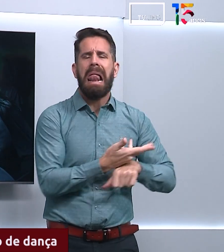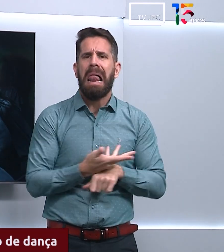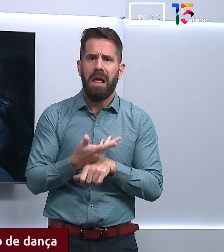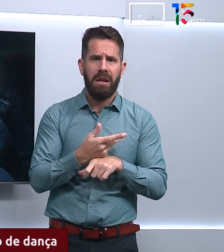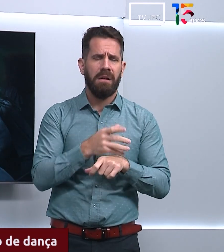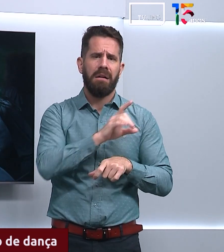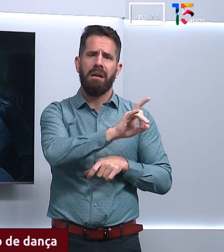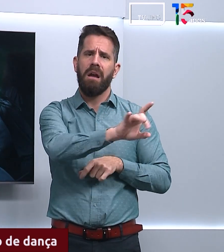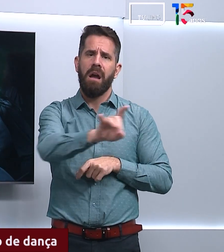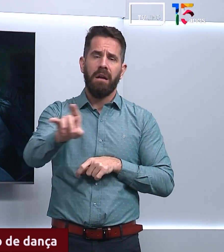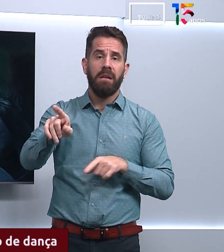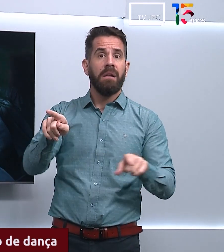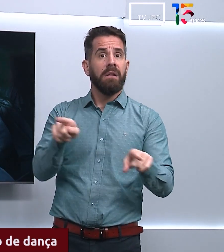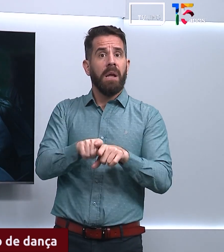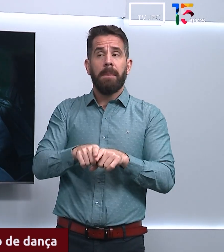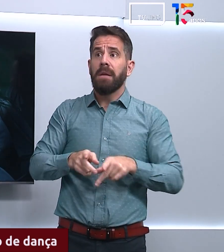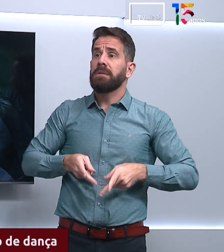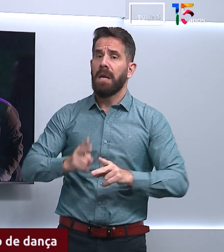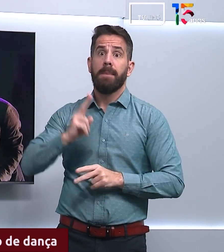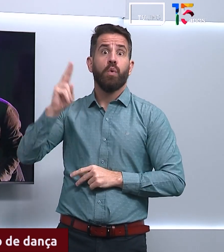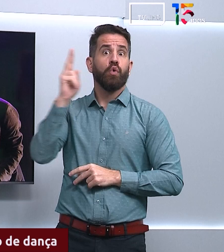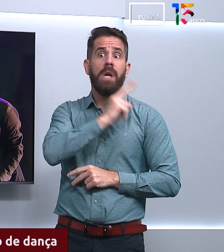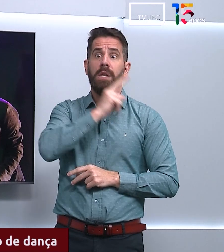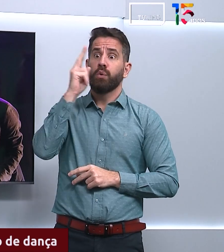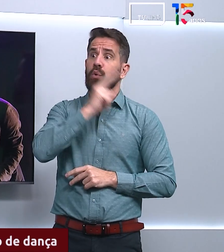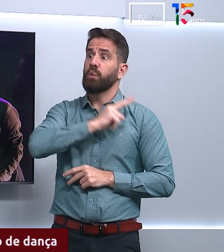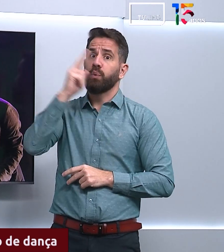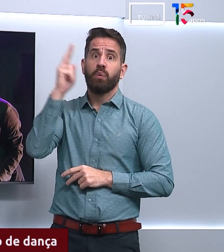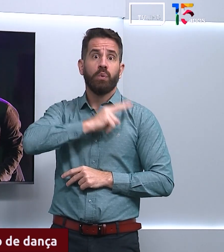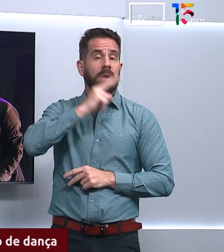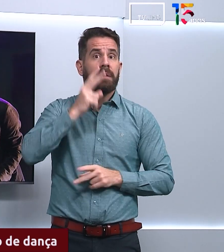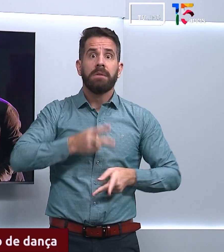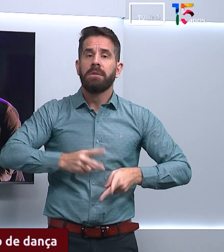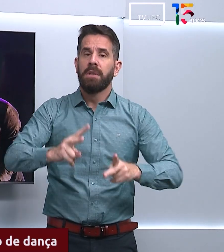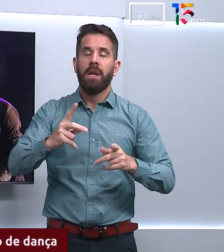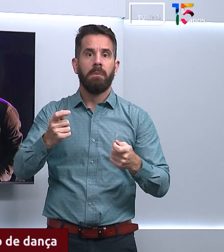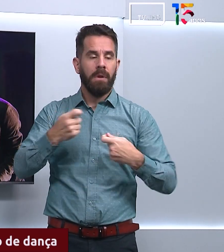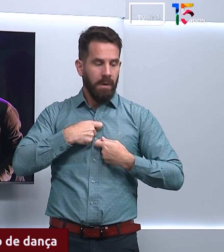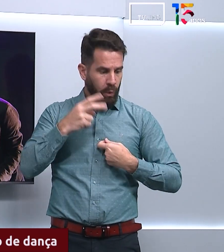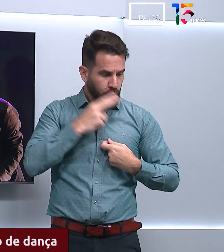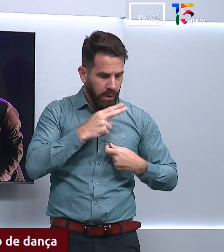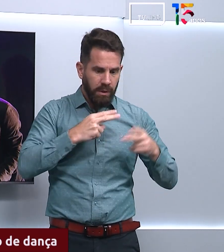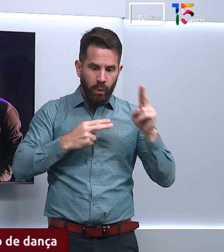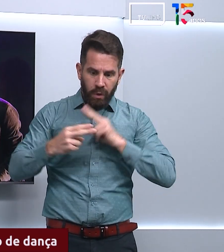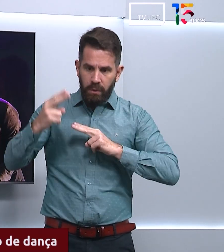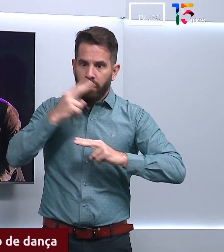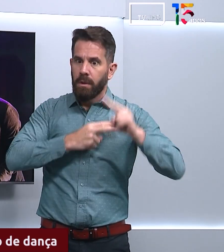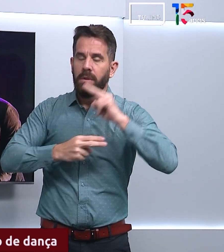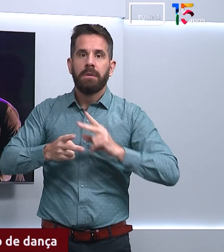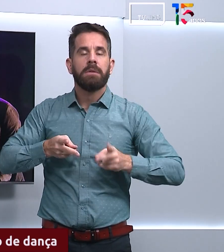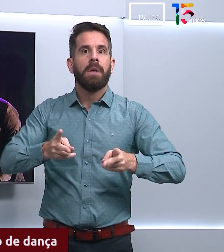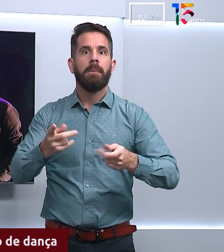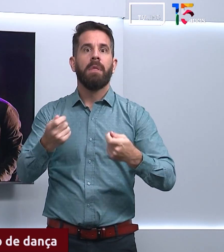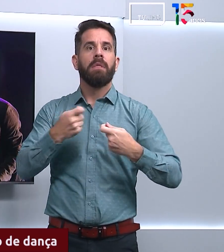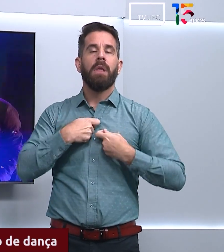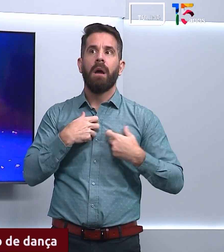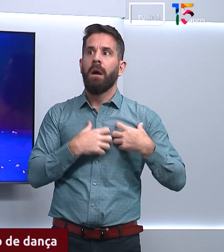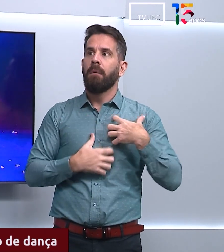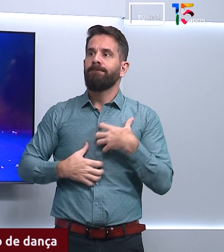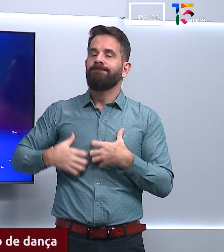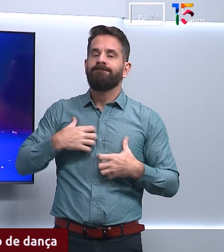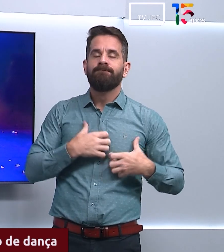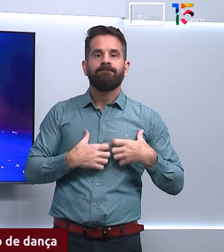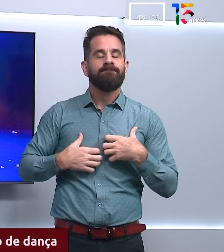e essa sensação de urgência constante nos traz sentimentos de aflição de